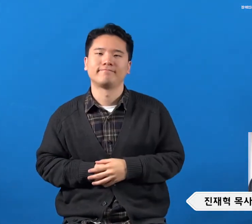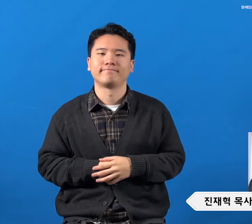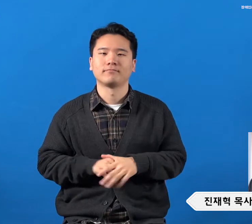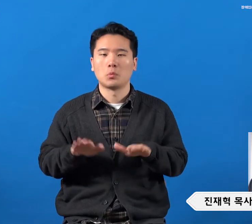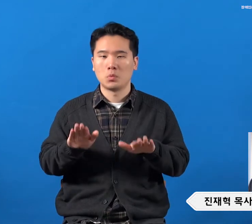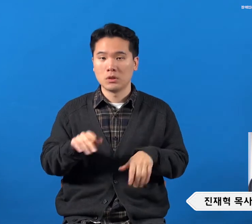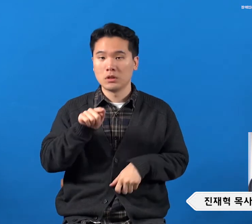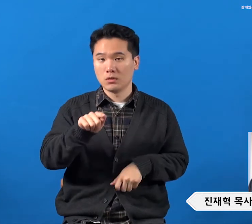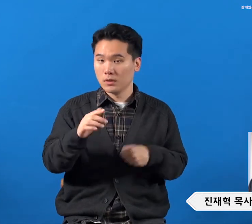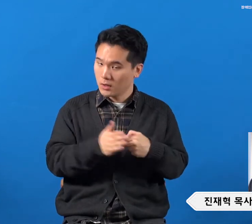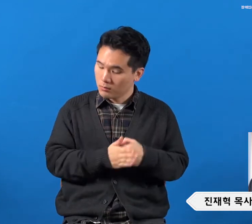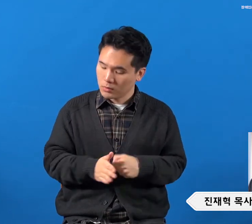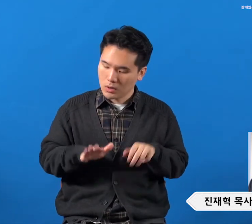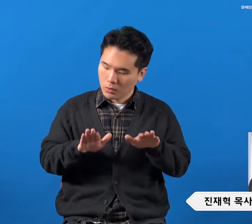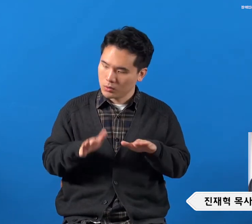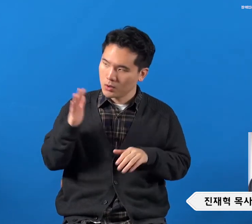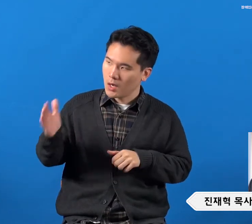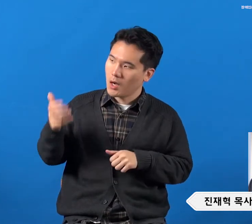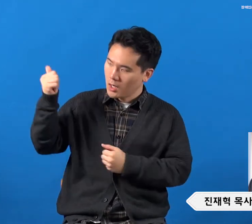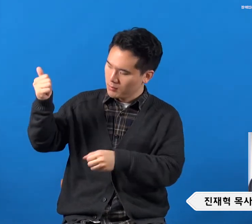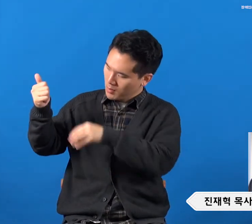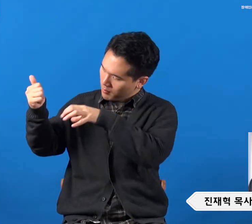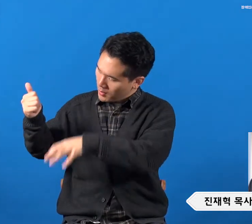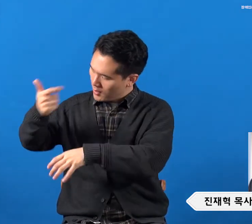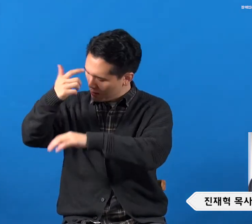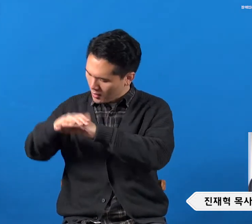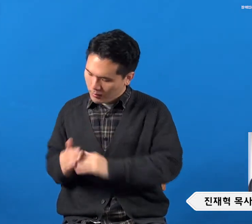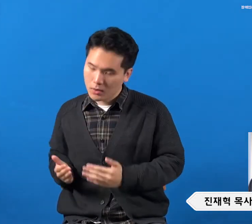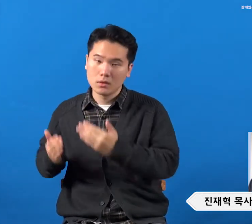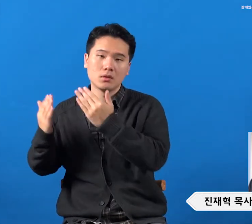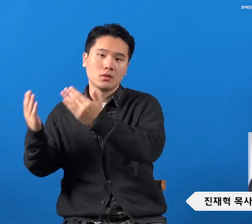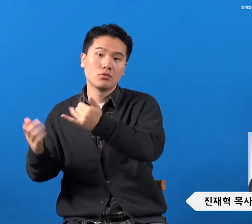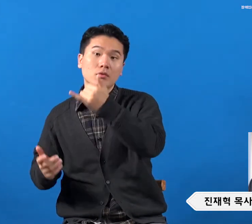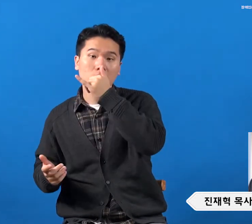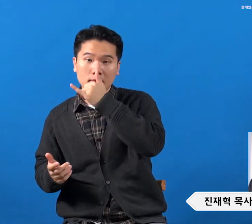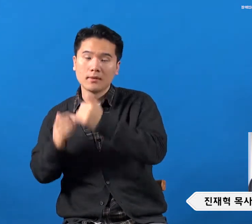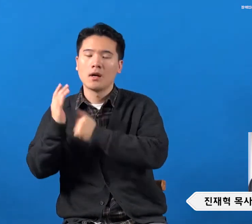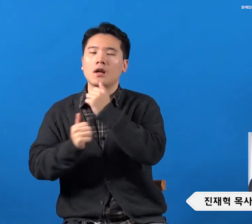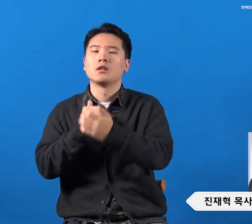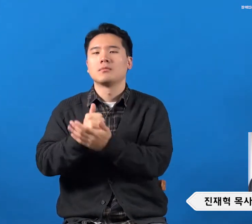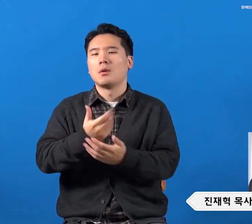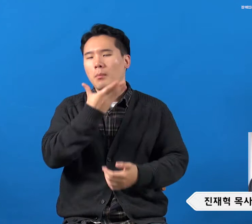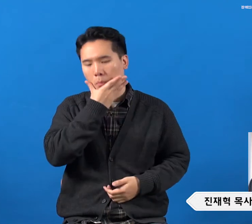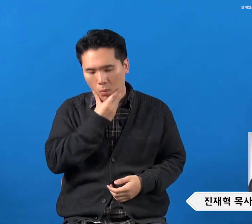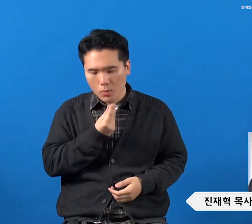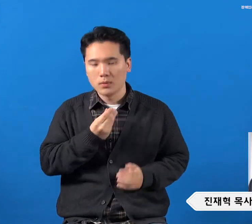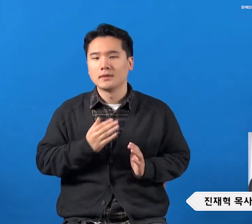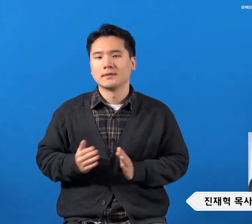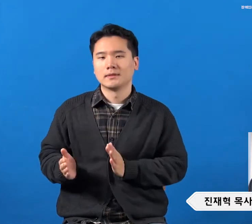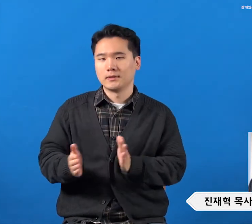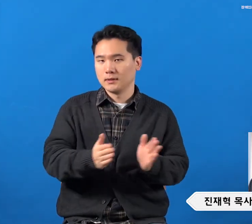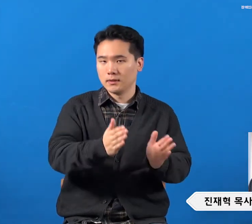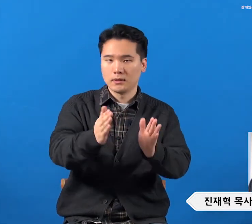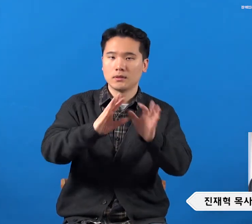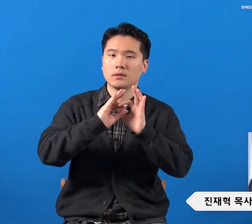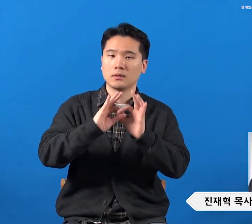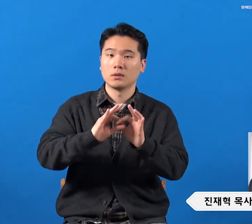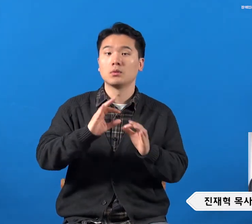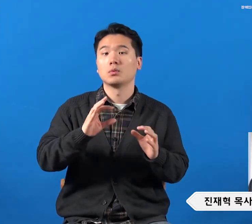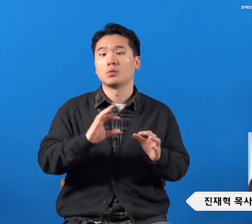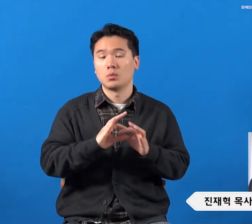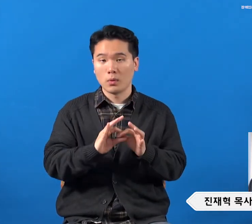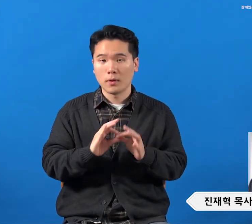이유가 있기에 우리가 이렇게 하나님 앞에 예배드릴 수 있는 하나님의 축복의 흐름이 축복의 통로를